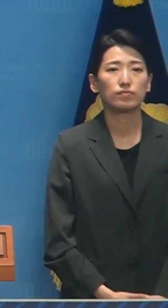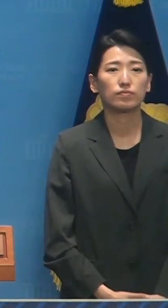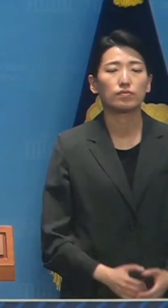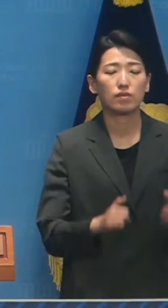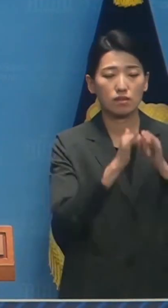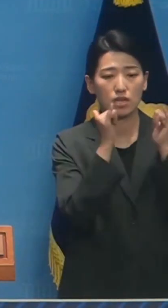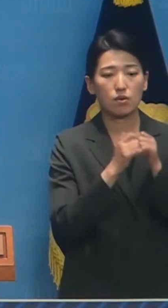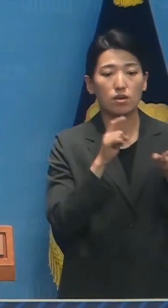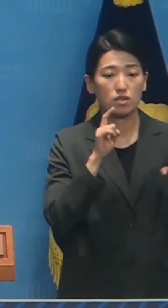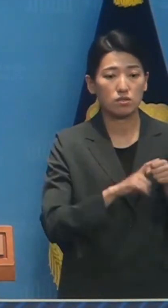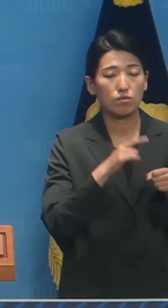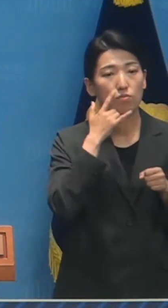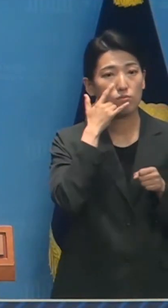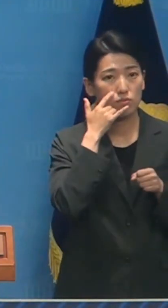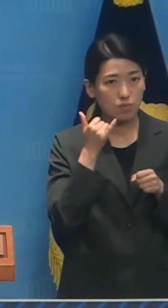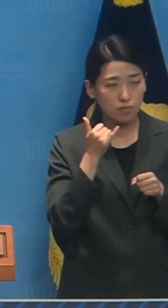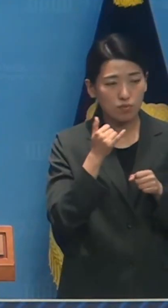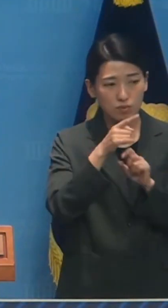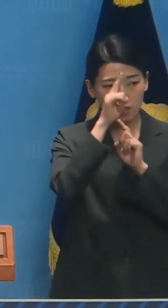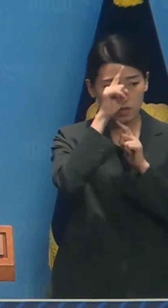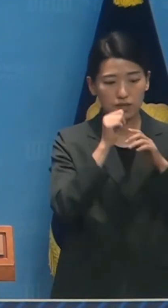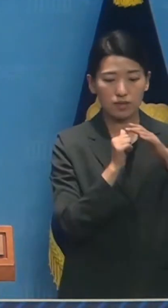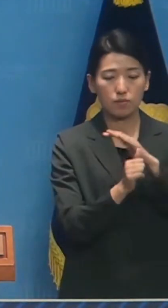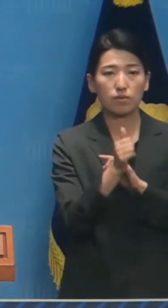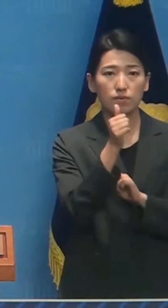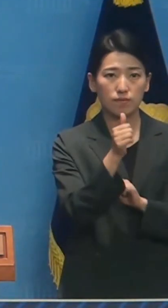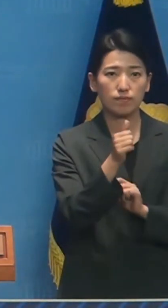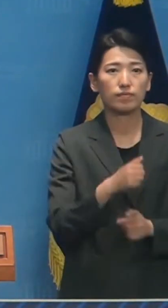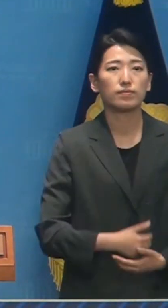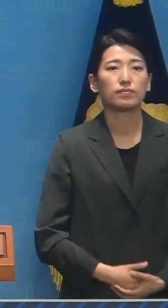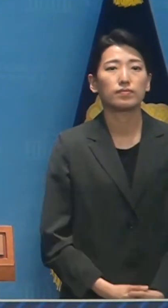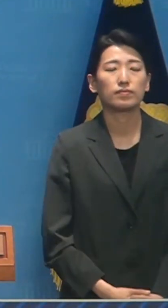사회적 부모 이다정 대표 모셨습니다.